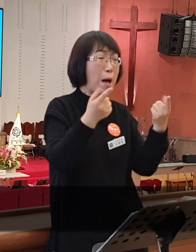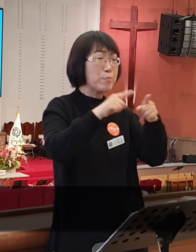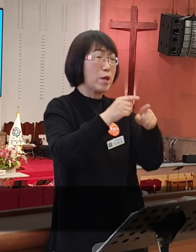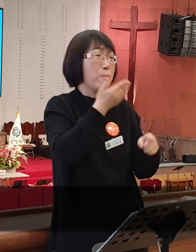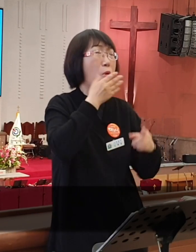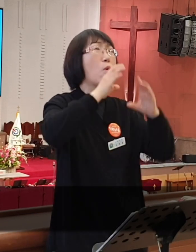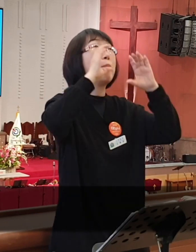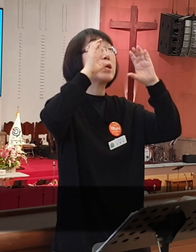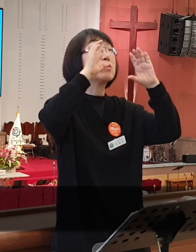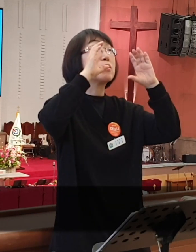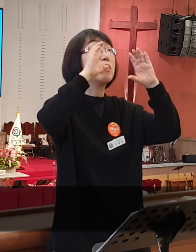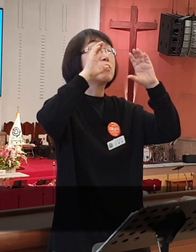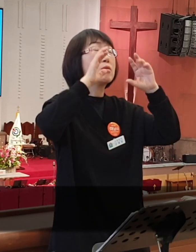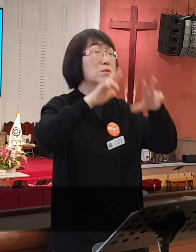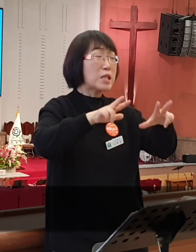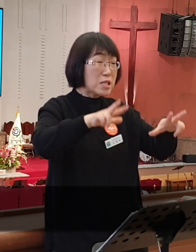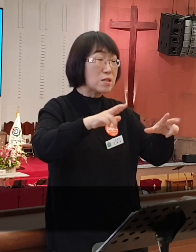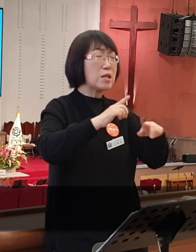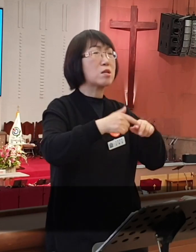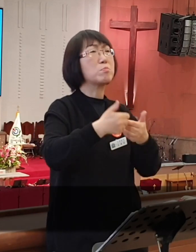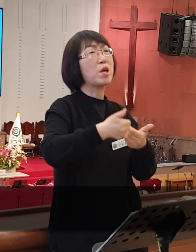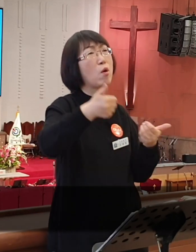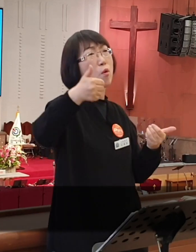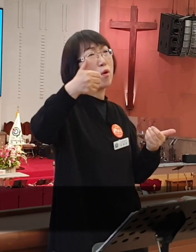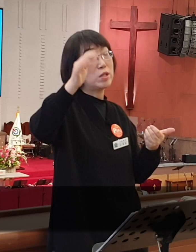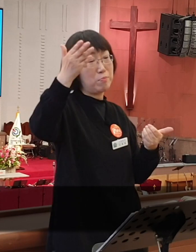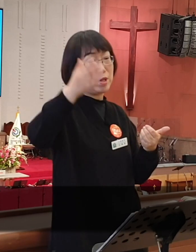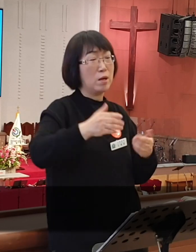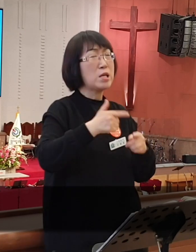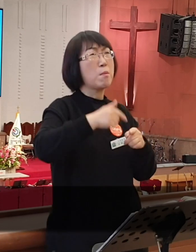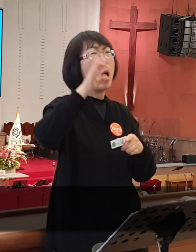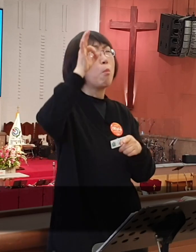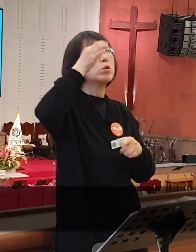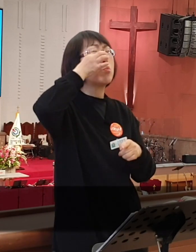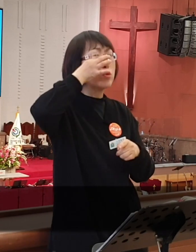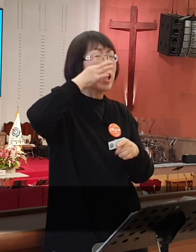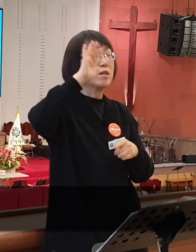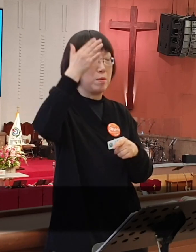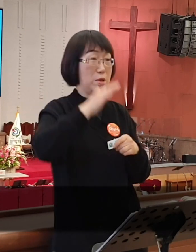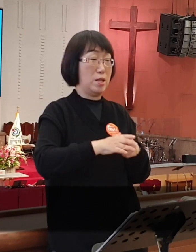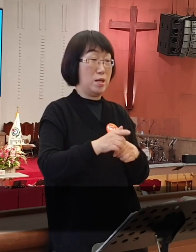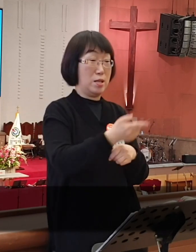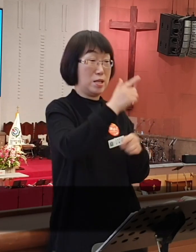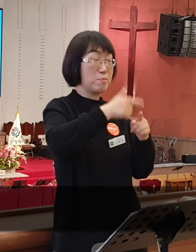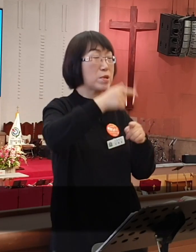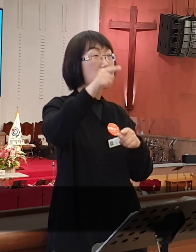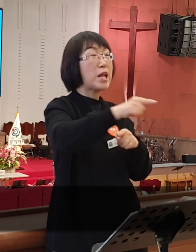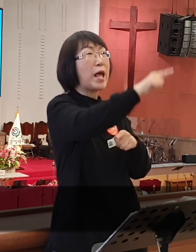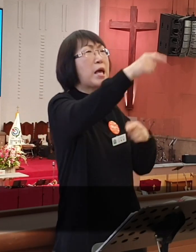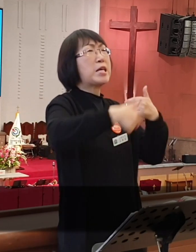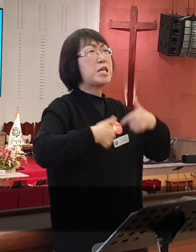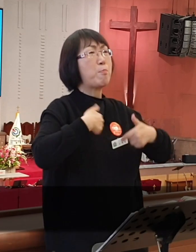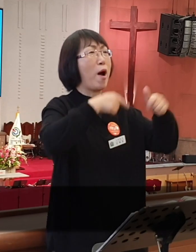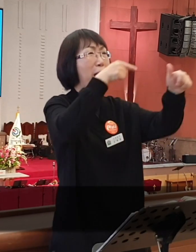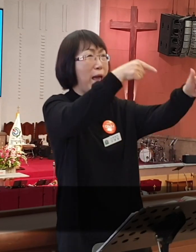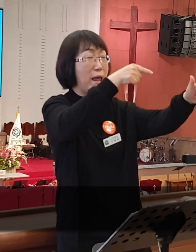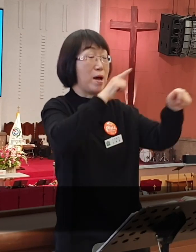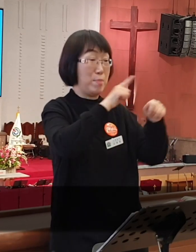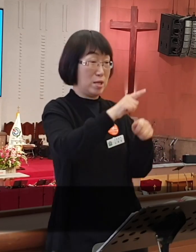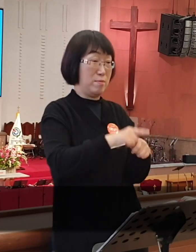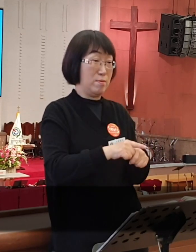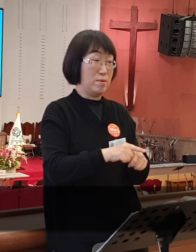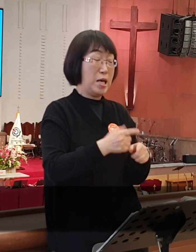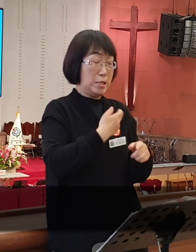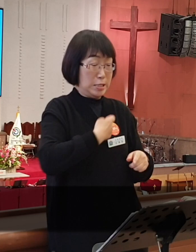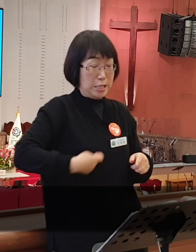사람이죠. 하지만 이 사람들은 이제 그 예수님을 보내야 돼요. 이제 예수님 보지 못할 겁니다. 예수님은 그들에게 기뻐하라고 얘기하셔요. 기뻐해라,